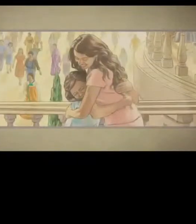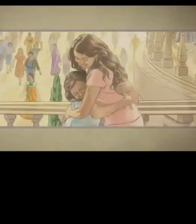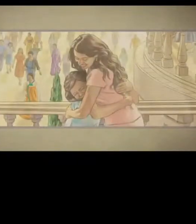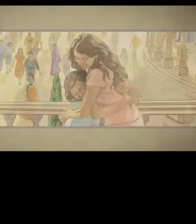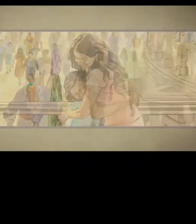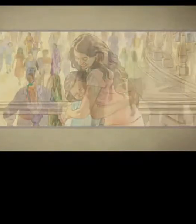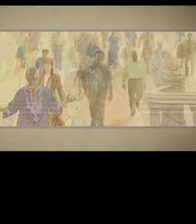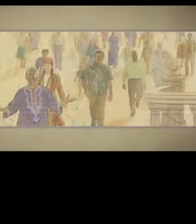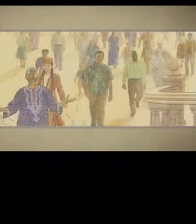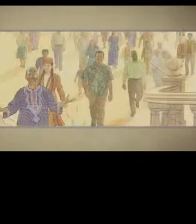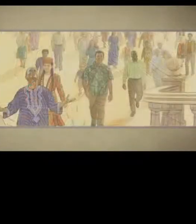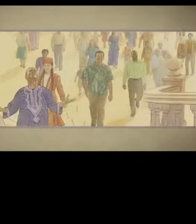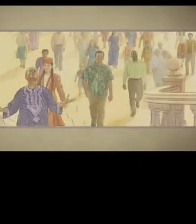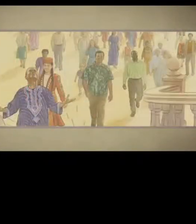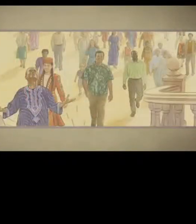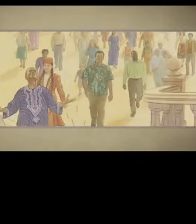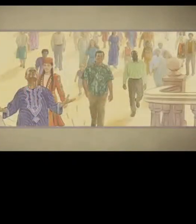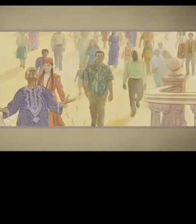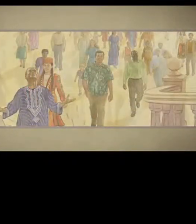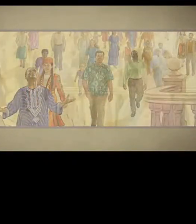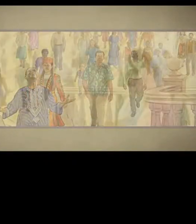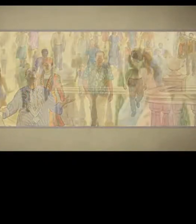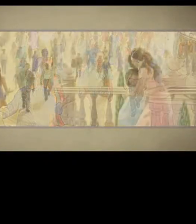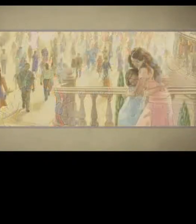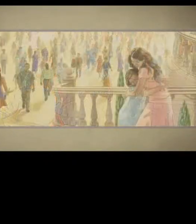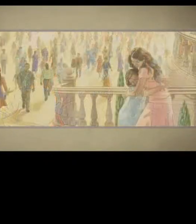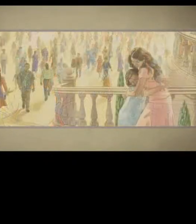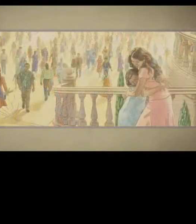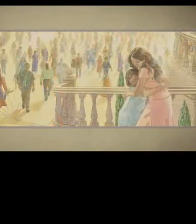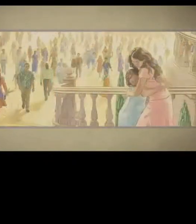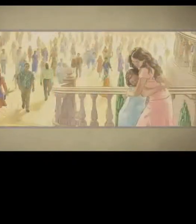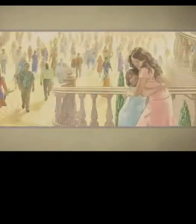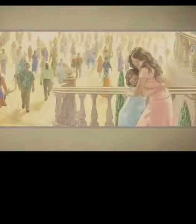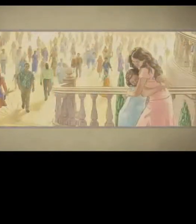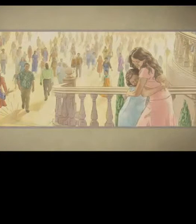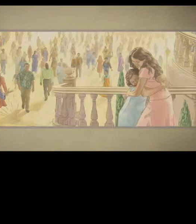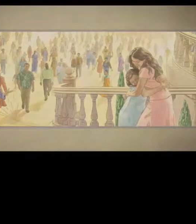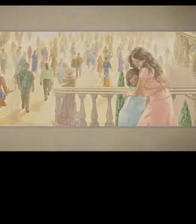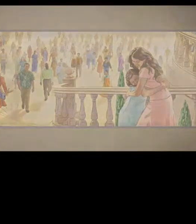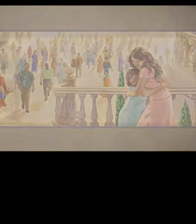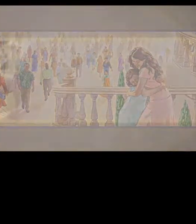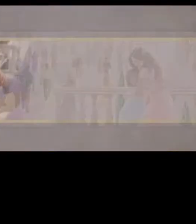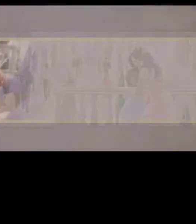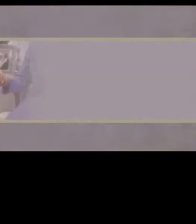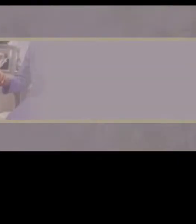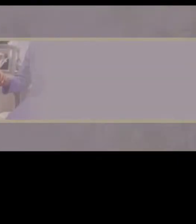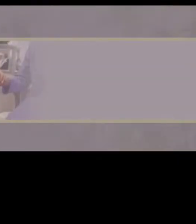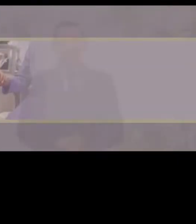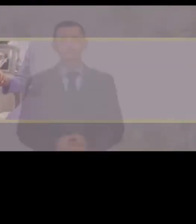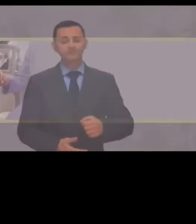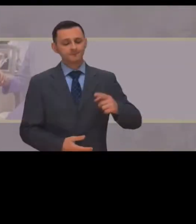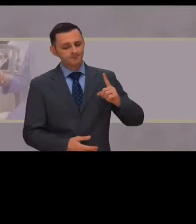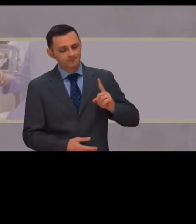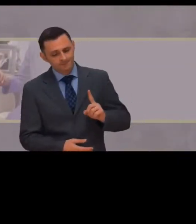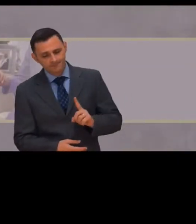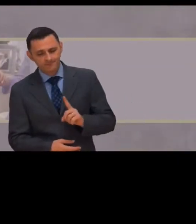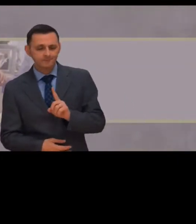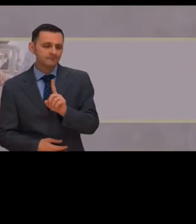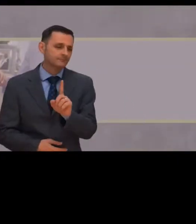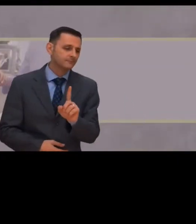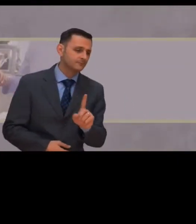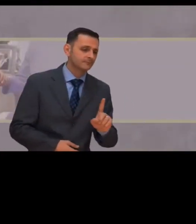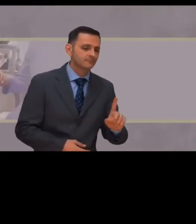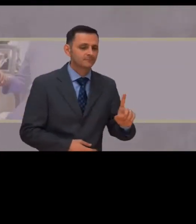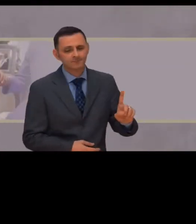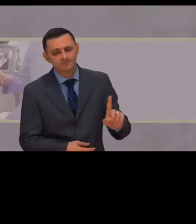La vita è come un vapore che appare